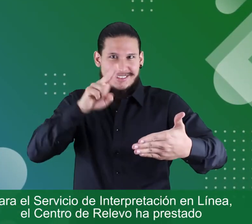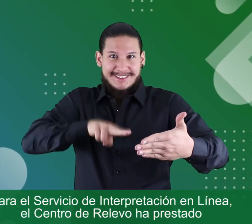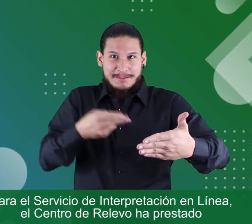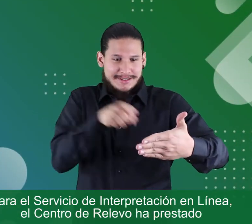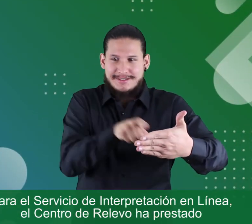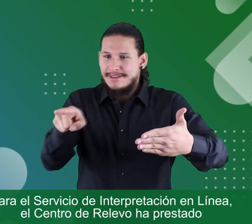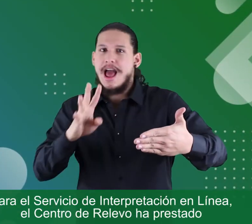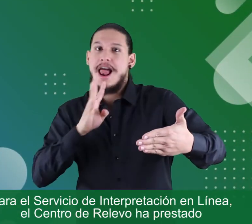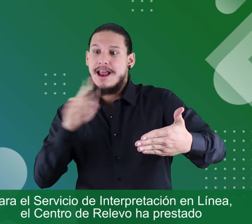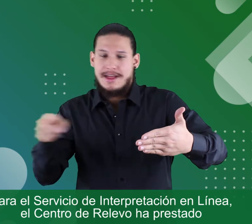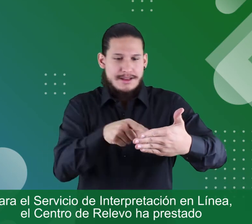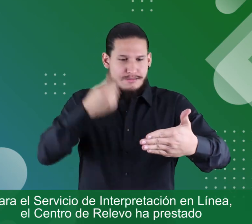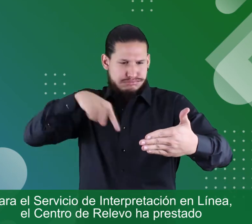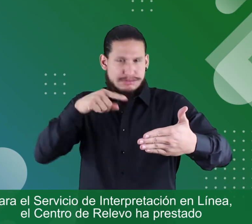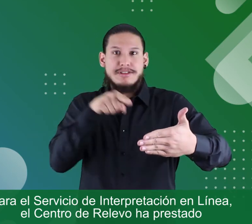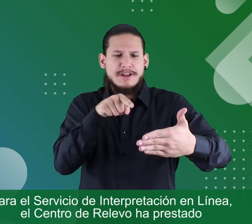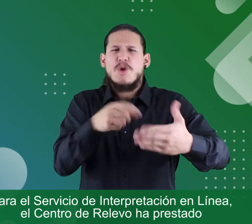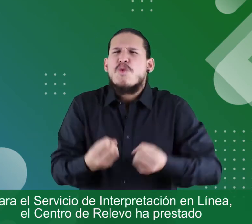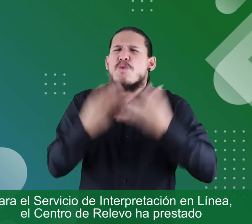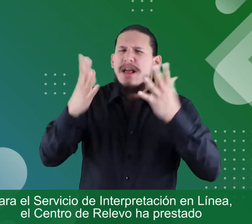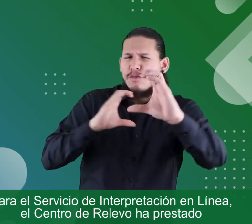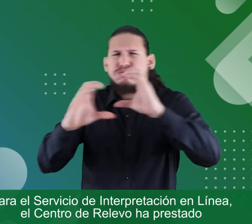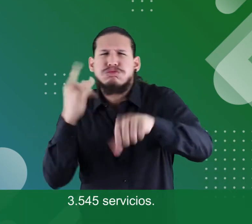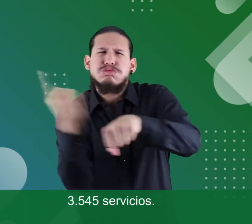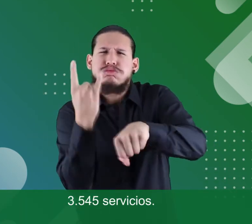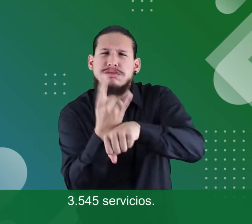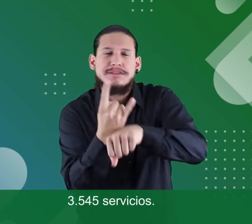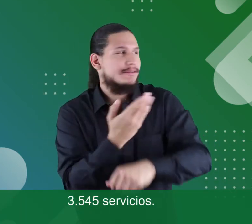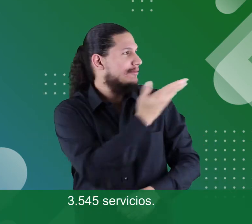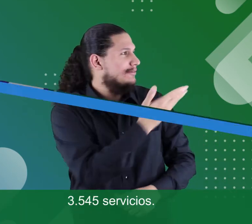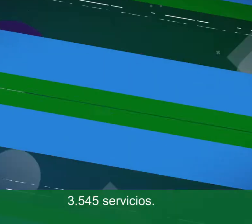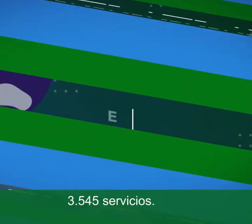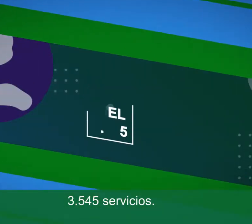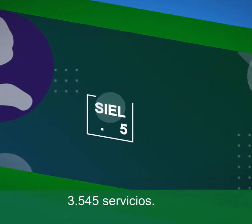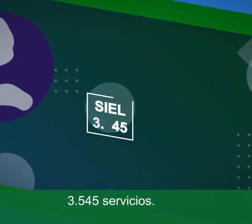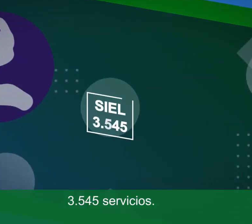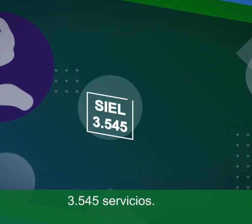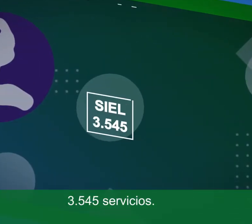interpretación en línea, el Centro de Relevo ha prestado 3.545 servicios.